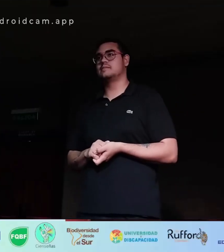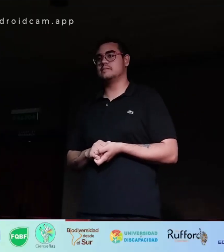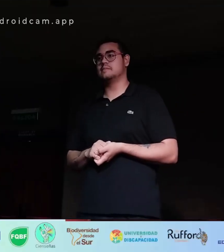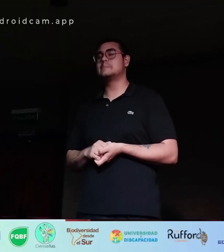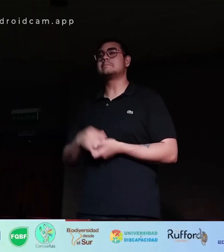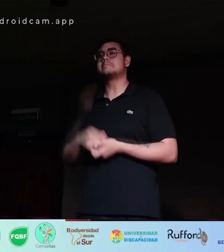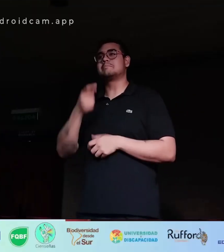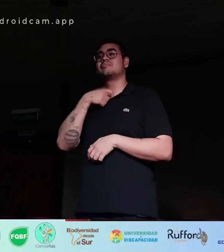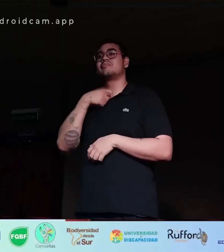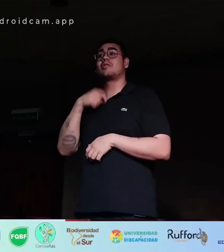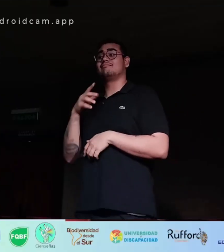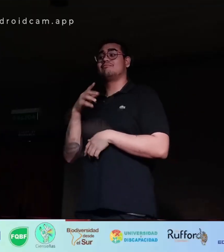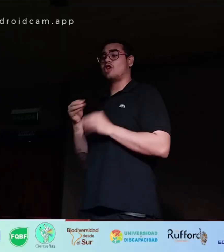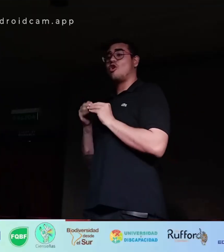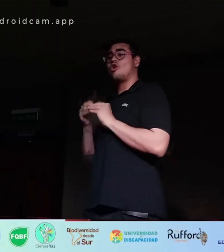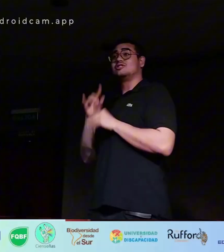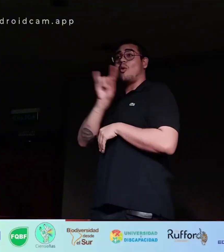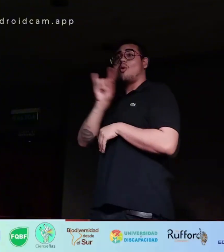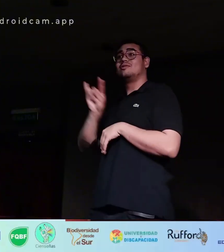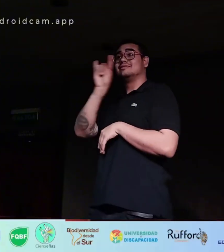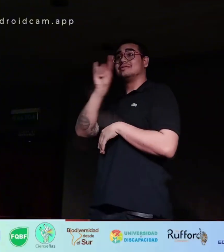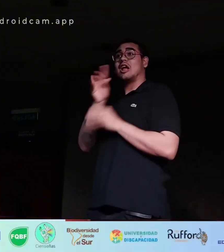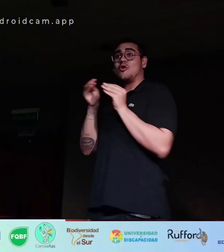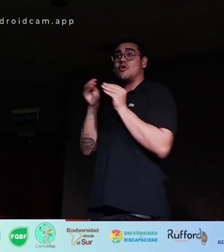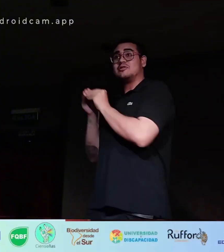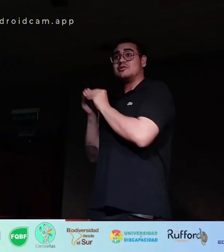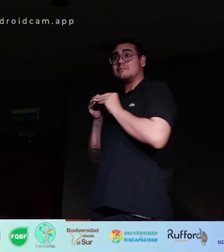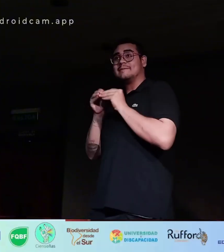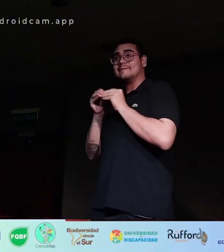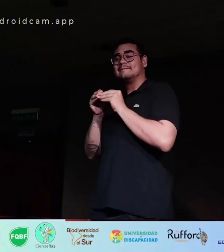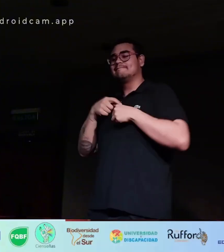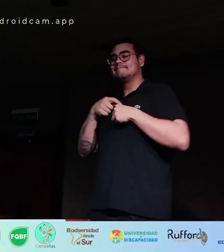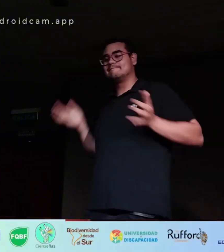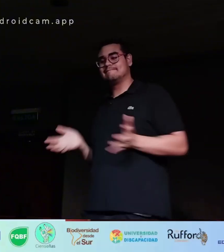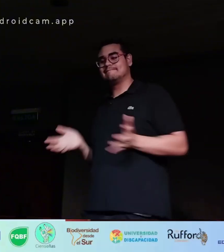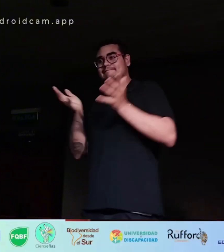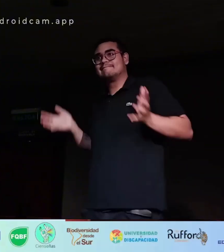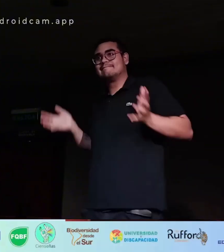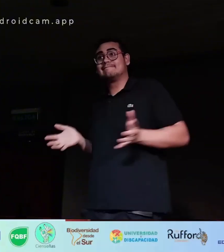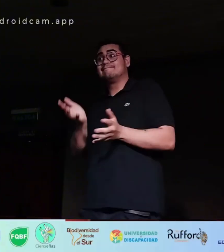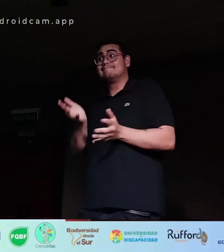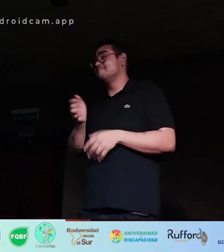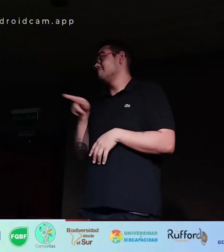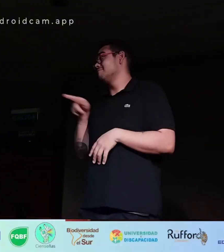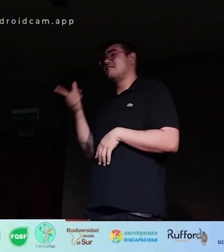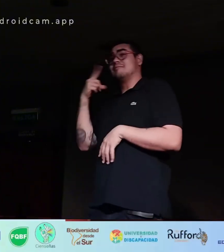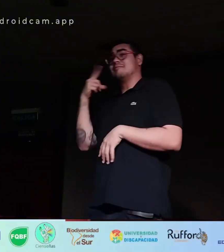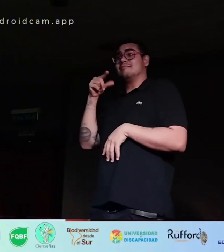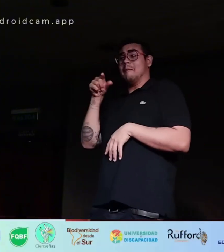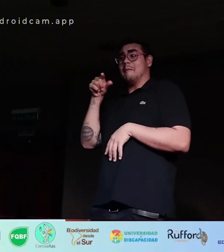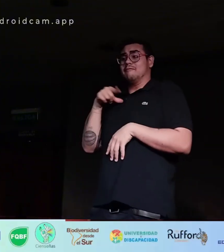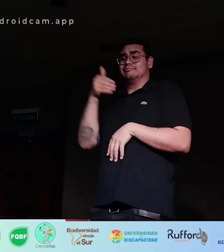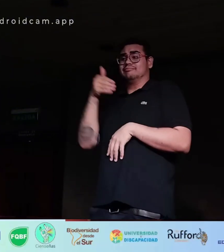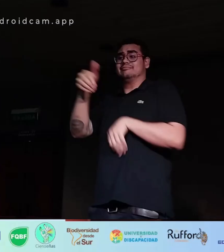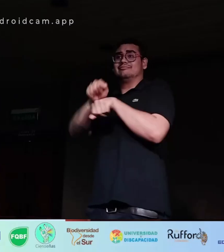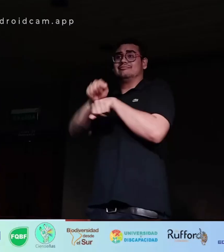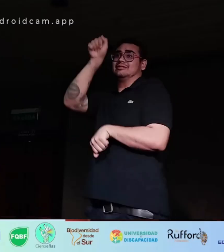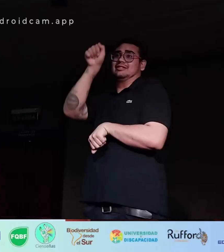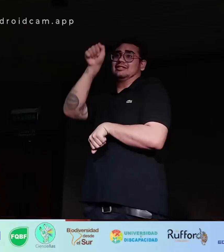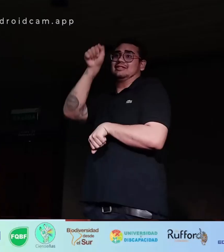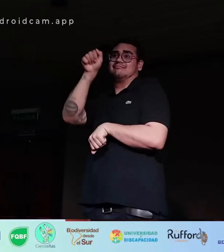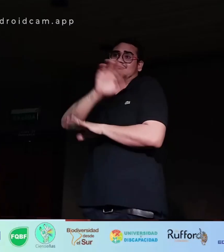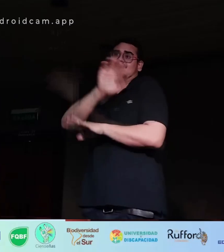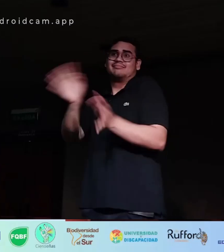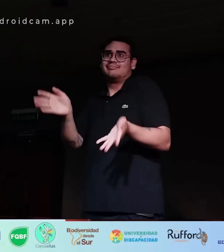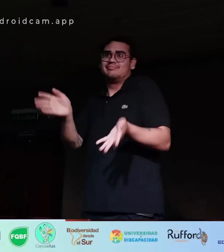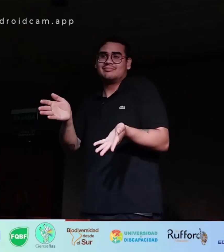universidad, a los más chiquitos, por decirlo, pues ya estoy a punto de recibirme, no me falta nada, em,